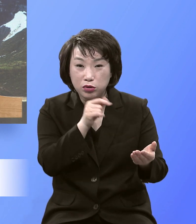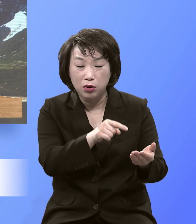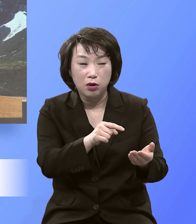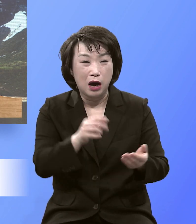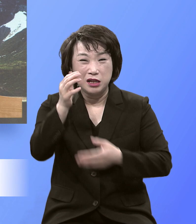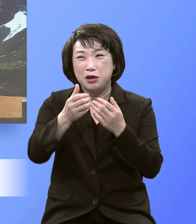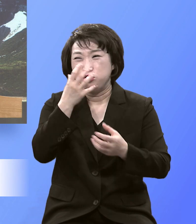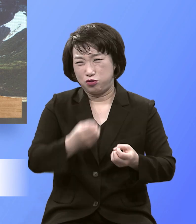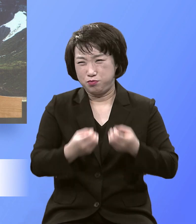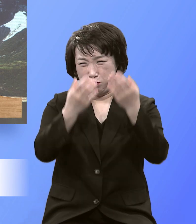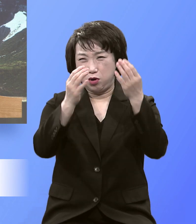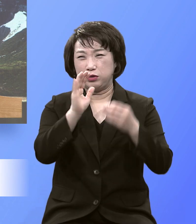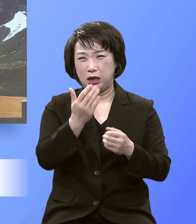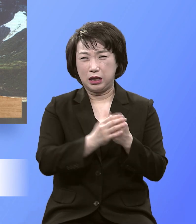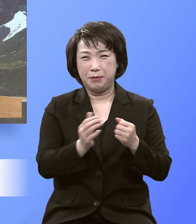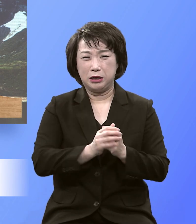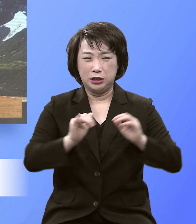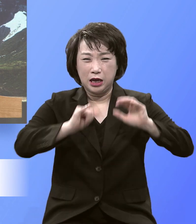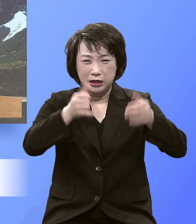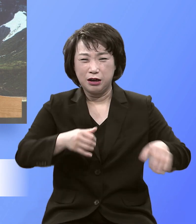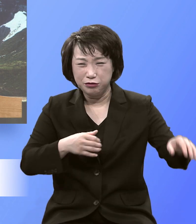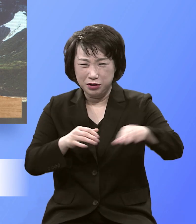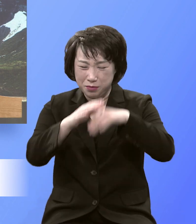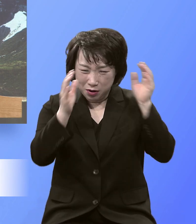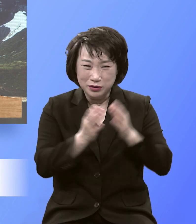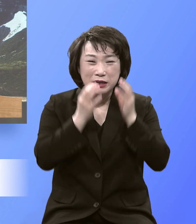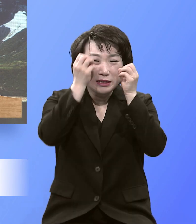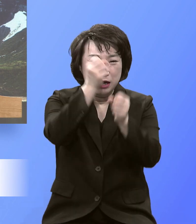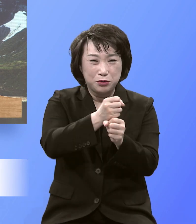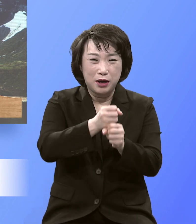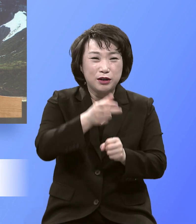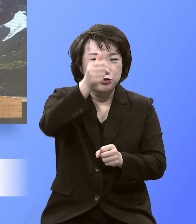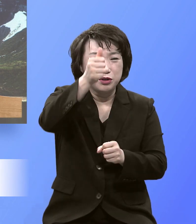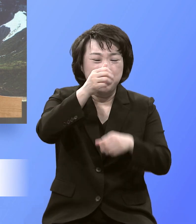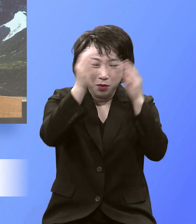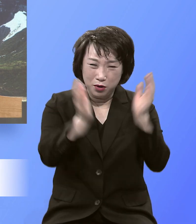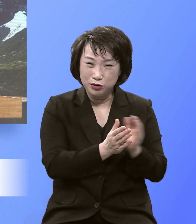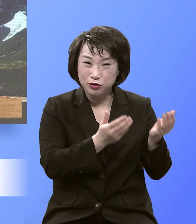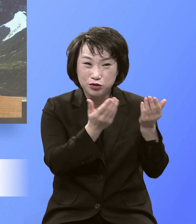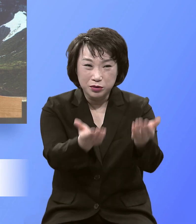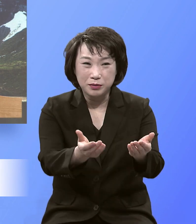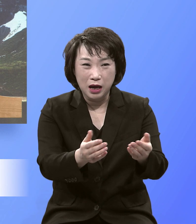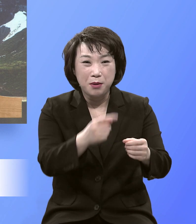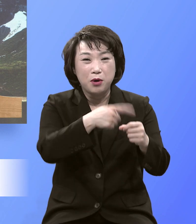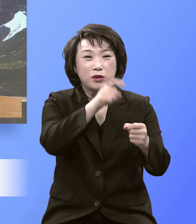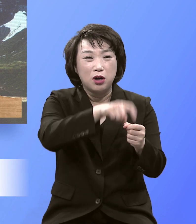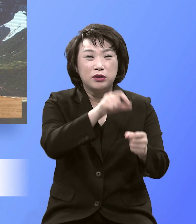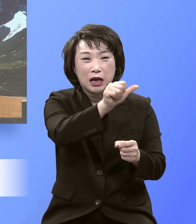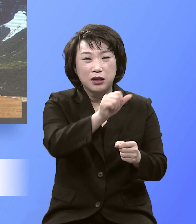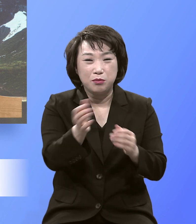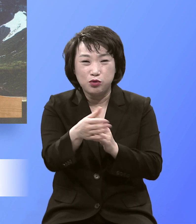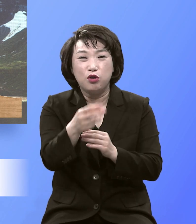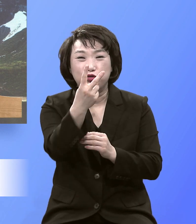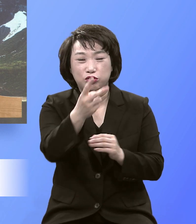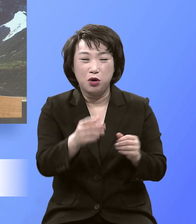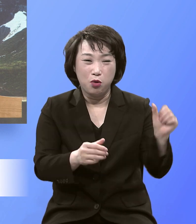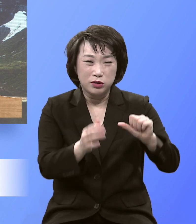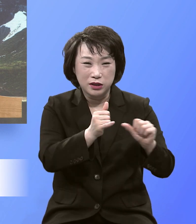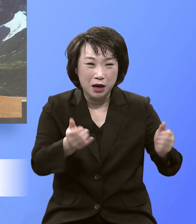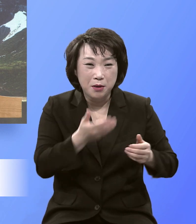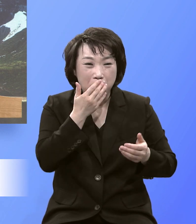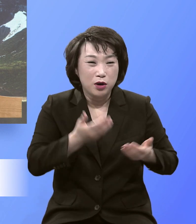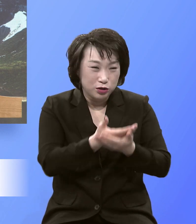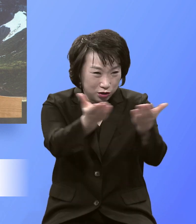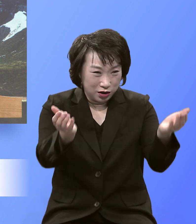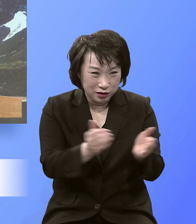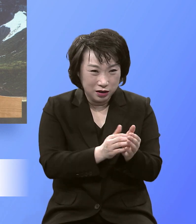하나님은 축복이시니 이 세상 것을 창조하신 이가 다 주십니다. 보리떡 5개와 물고기 2마리로 5,000명을